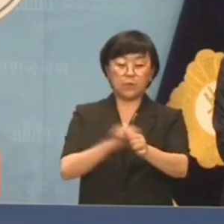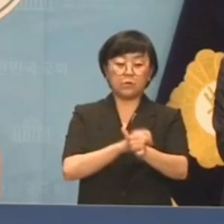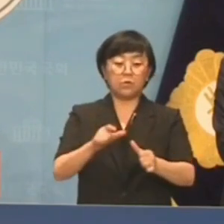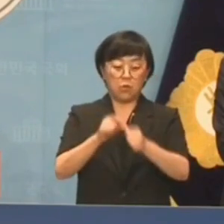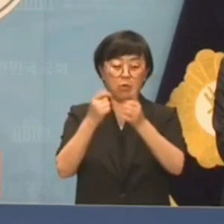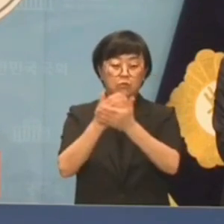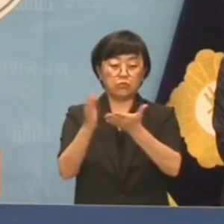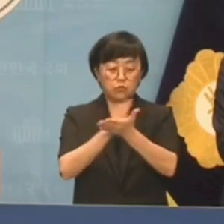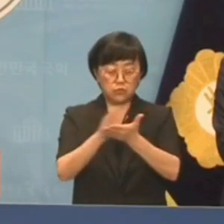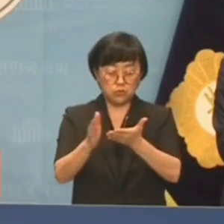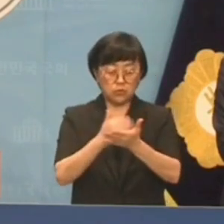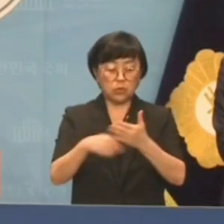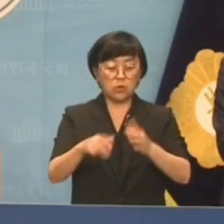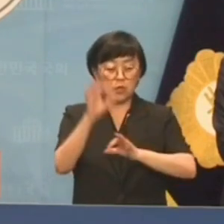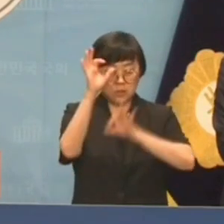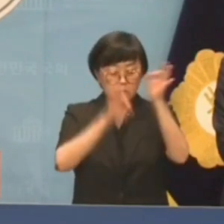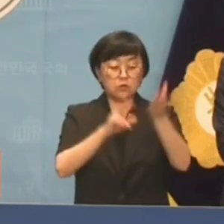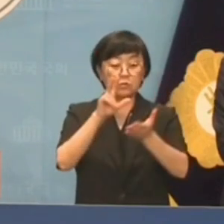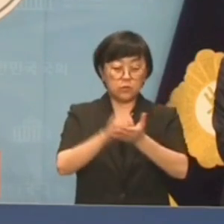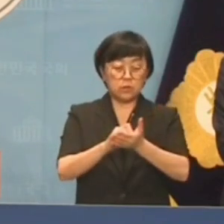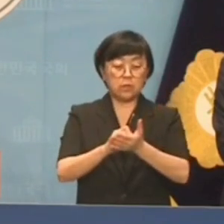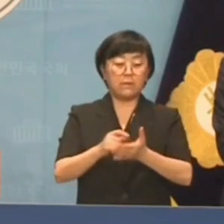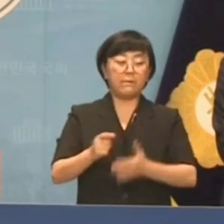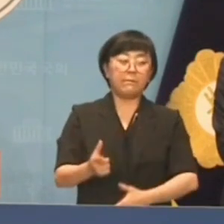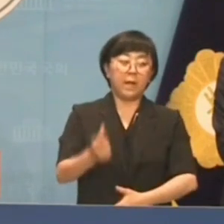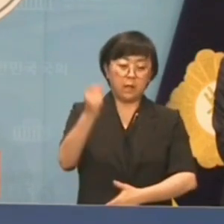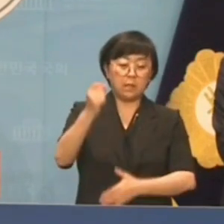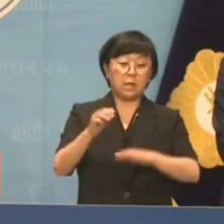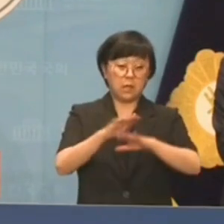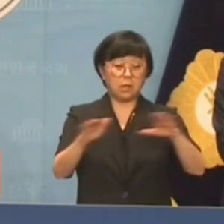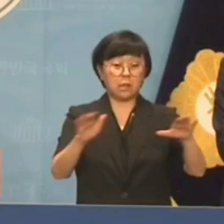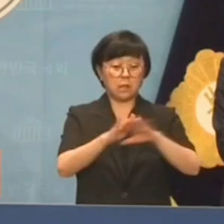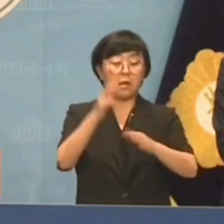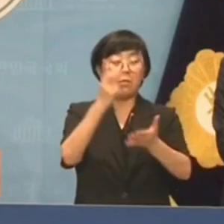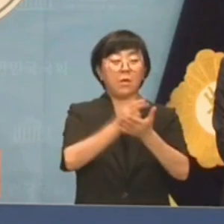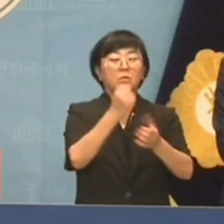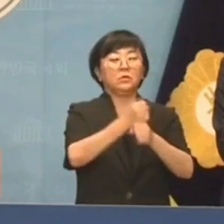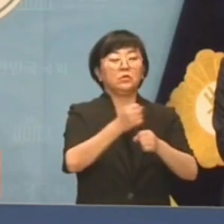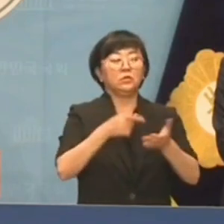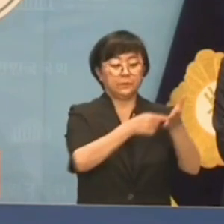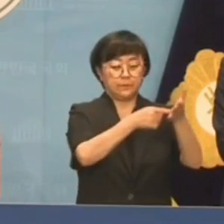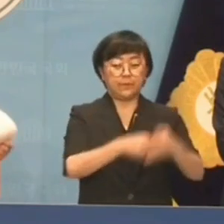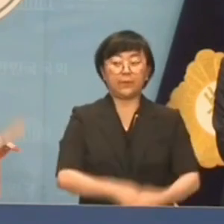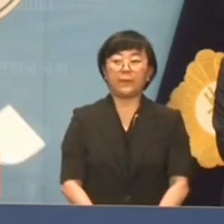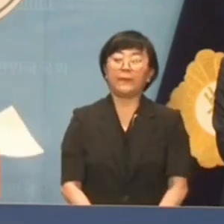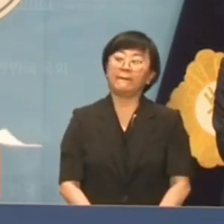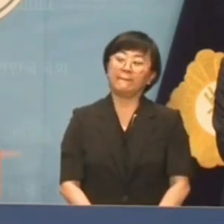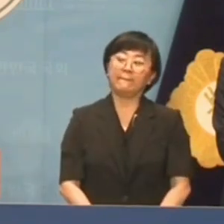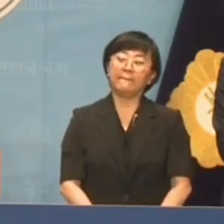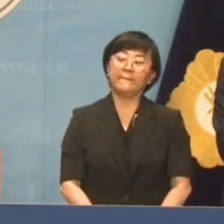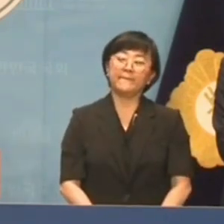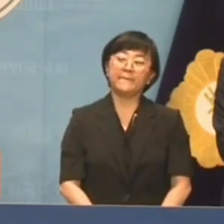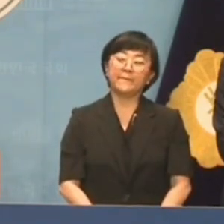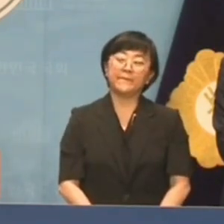분류 작업을 통해 오분류의 문제를 신속하게 해결할 수 있도록 입법을 추진하겠다.